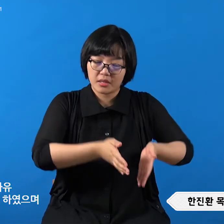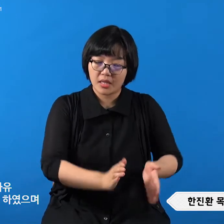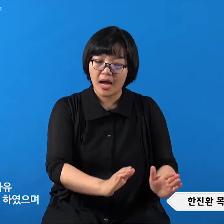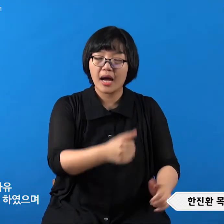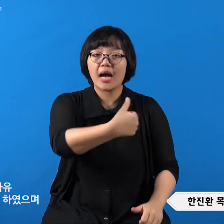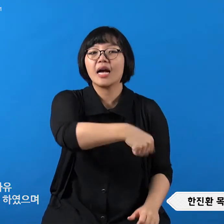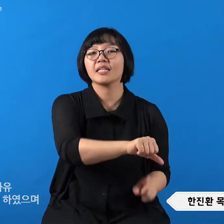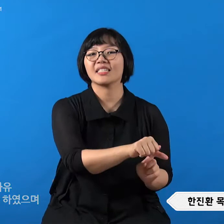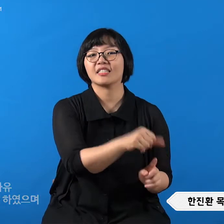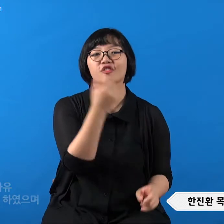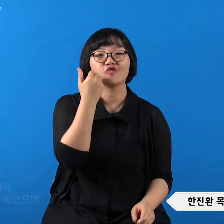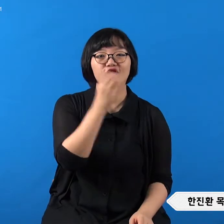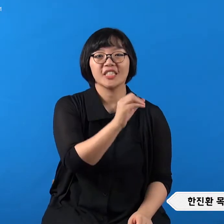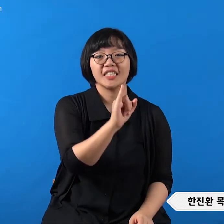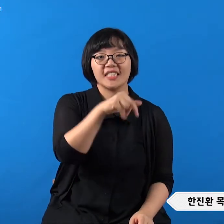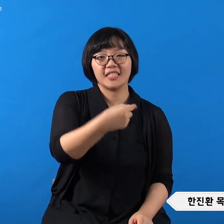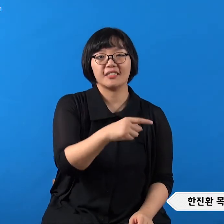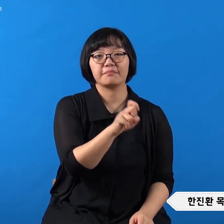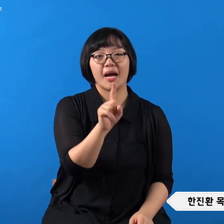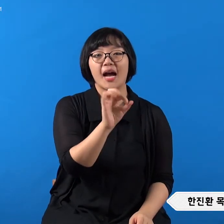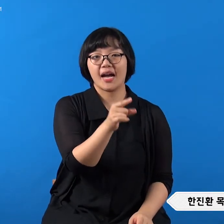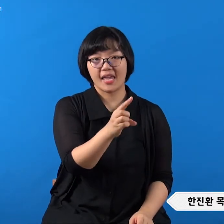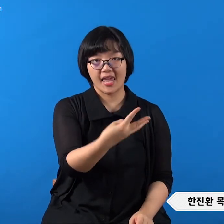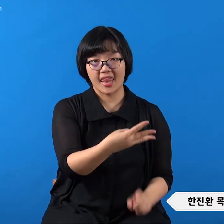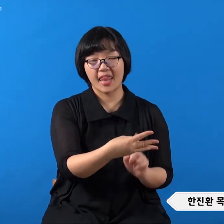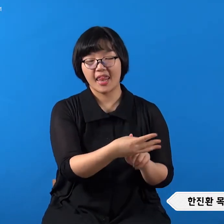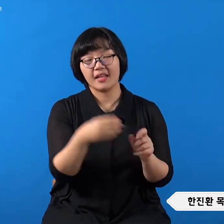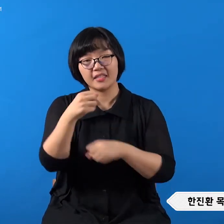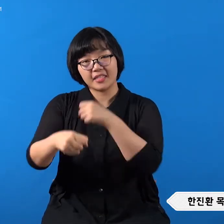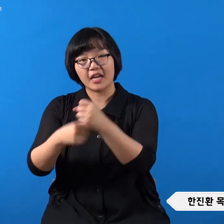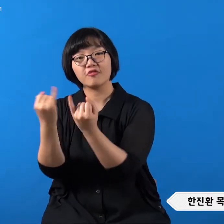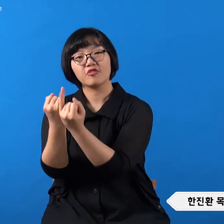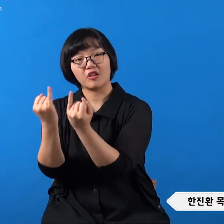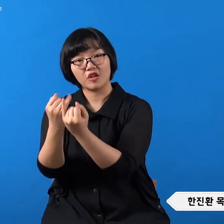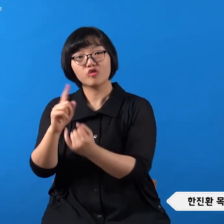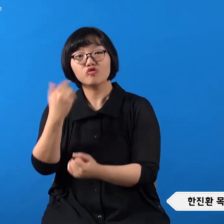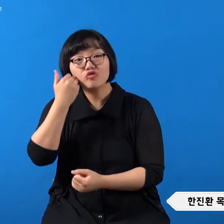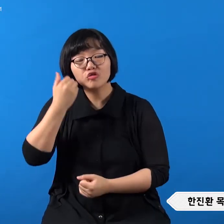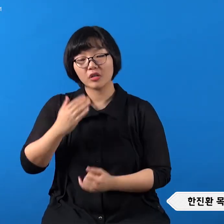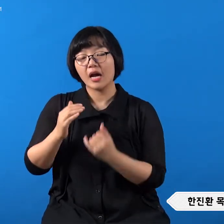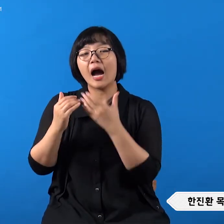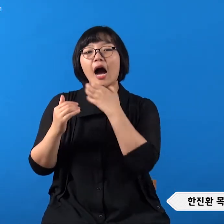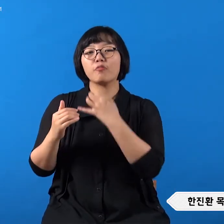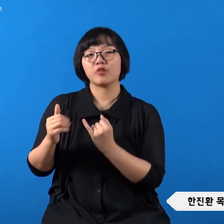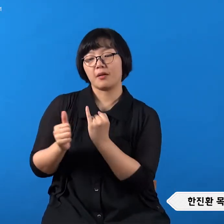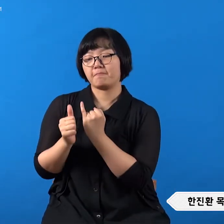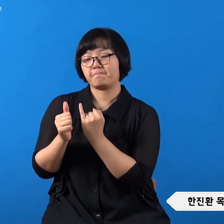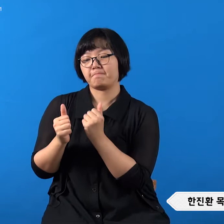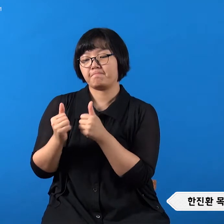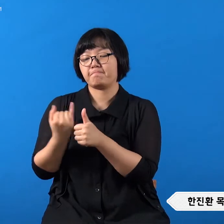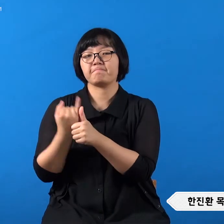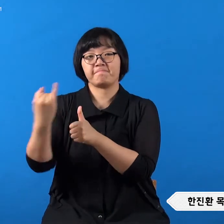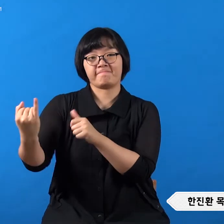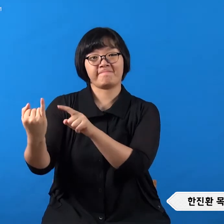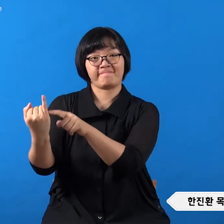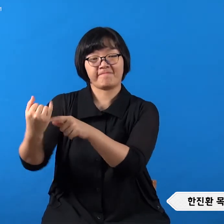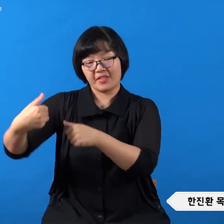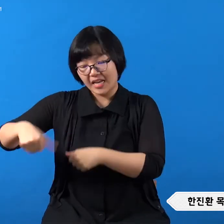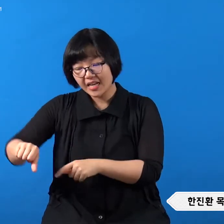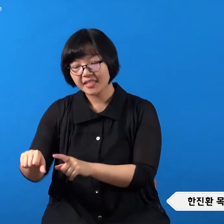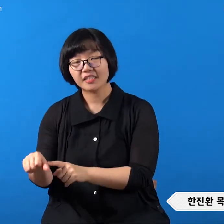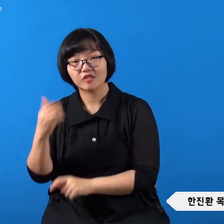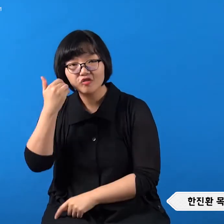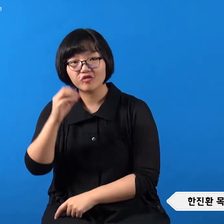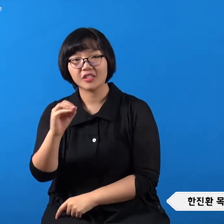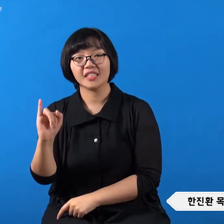아들이 이스마엘이고 자유 있는 여자, 본처라는 말이죠. 본처에게서 난 아들이